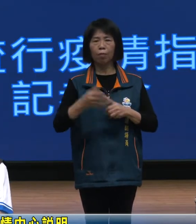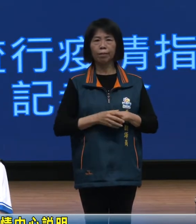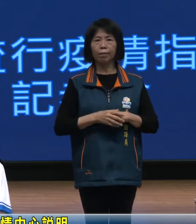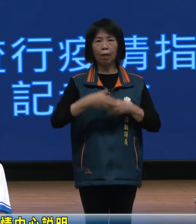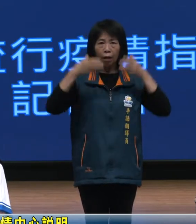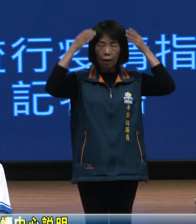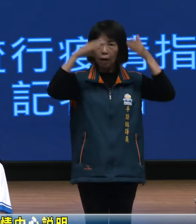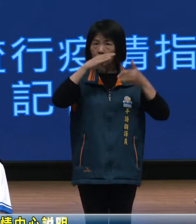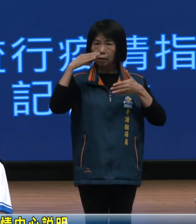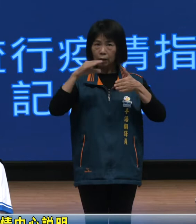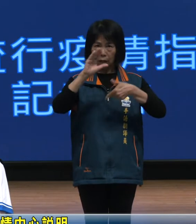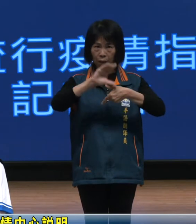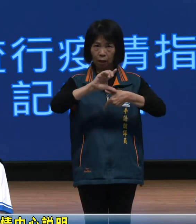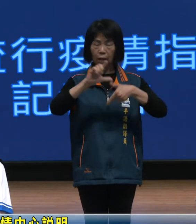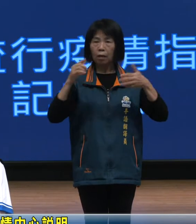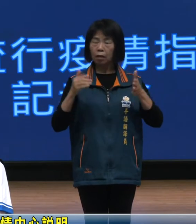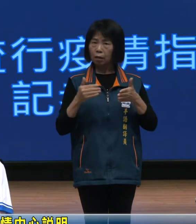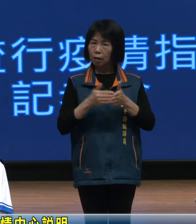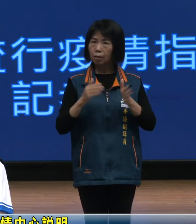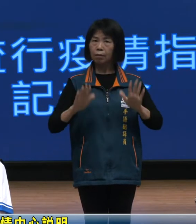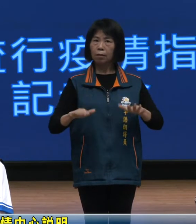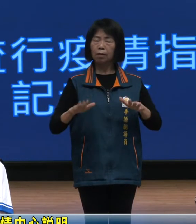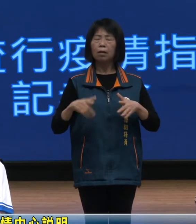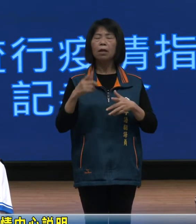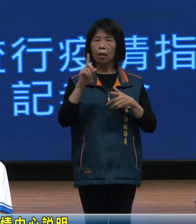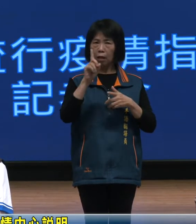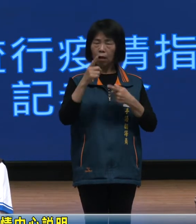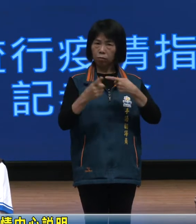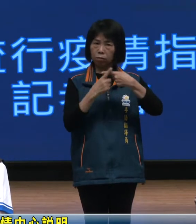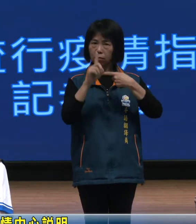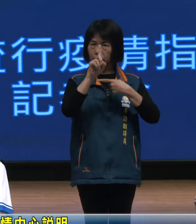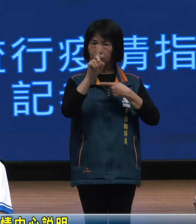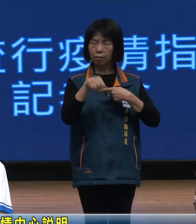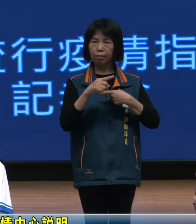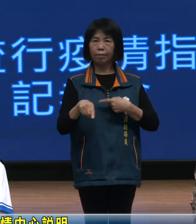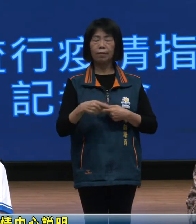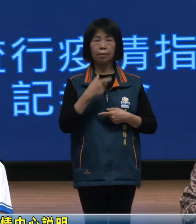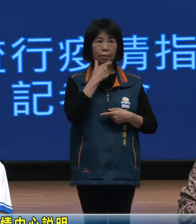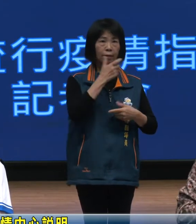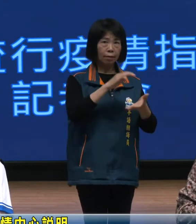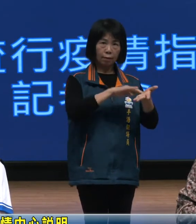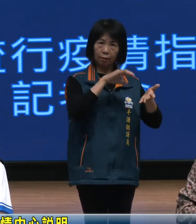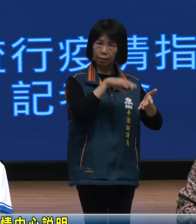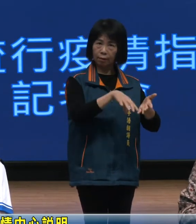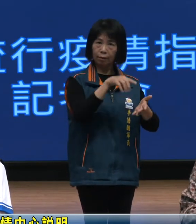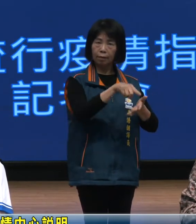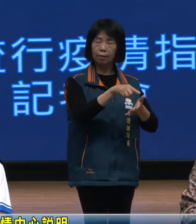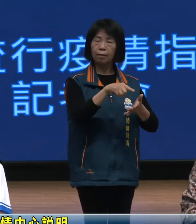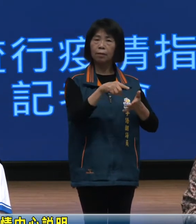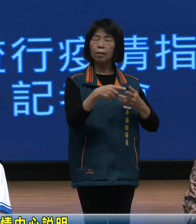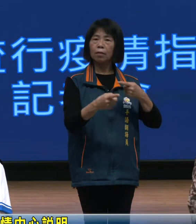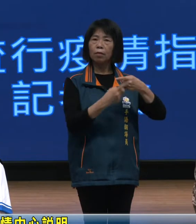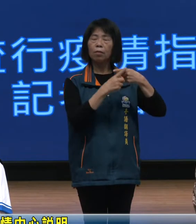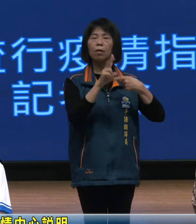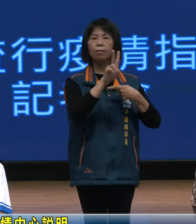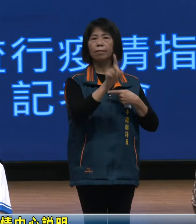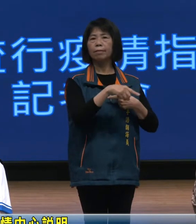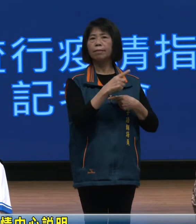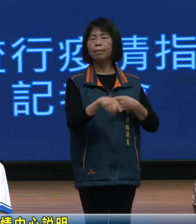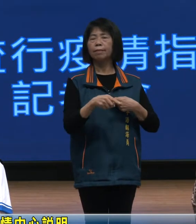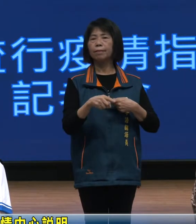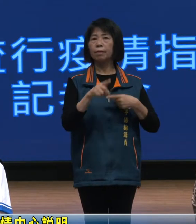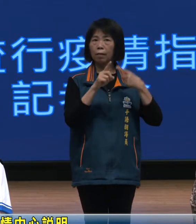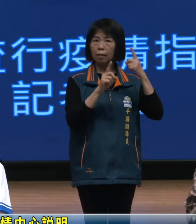斯卡的部分到现在到今天还有1位，那慈济医院的部分有2位，